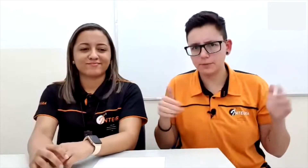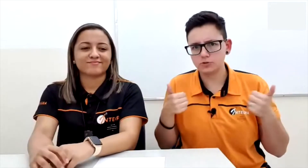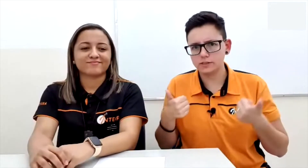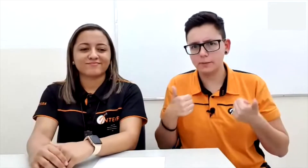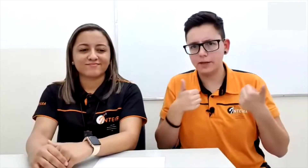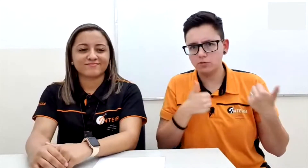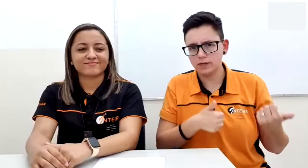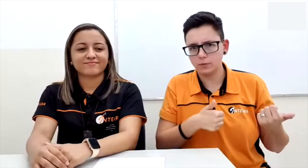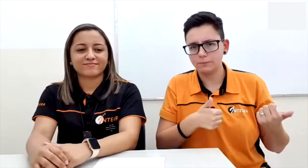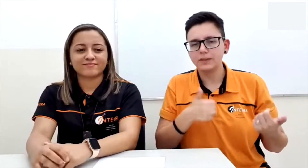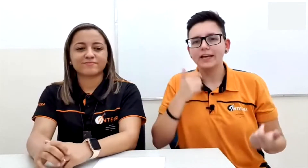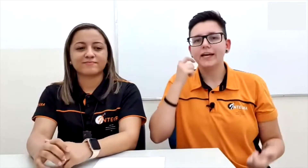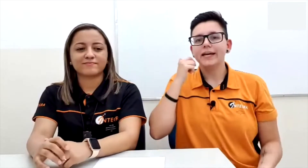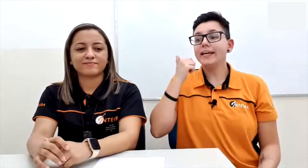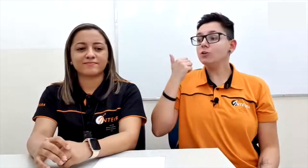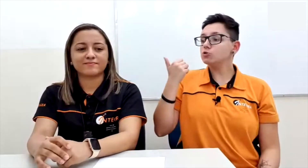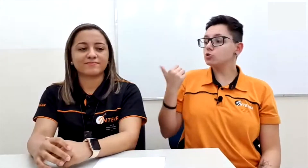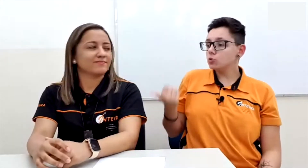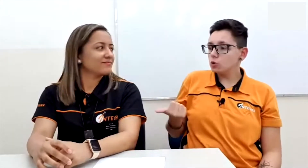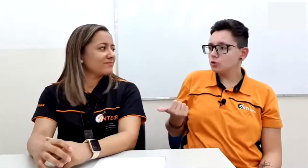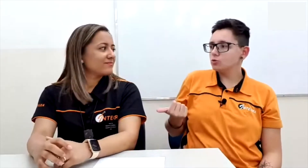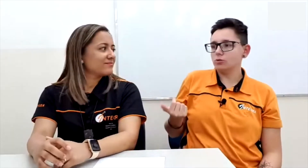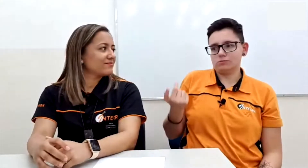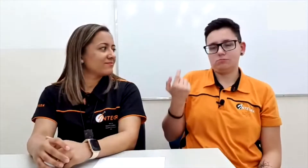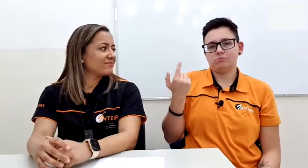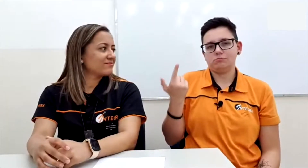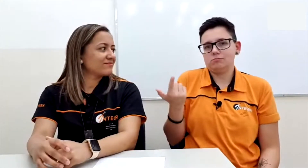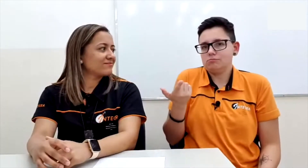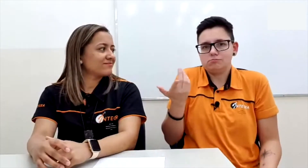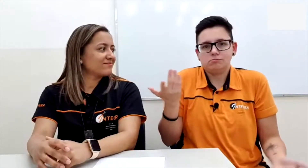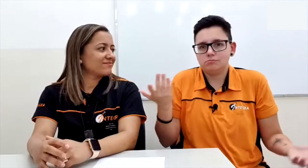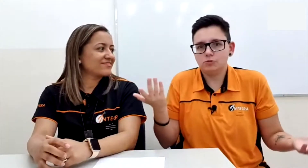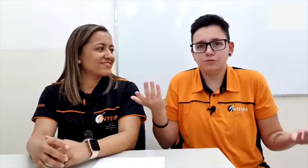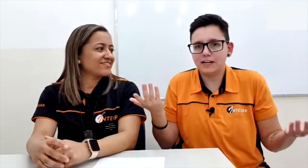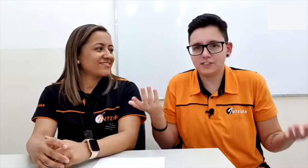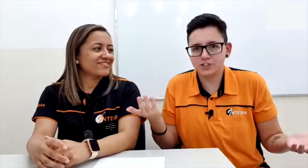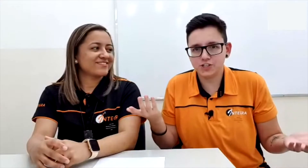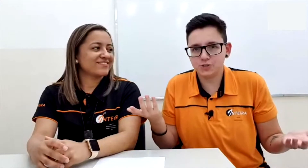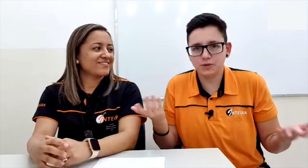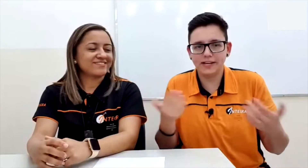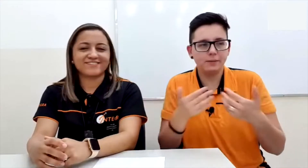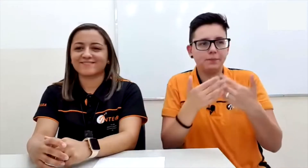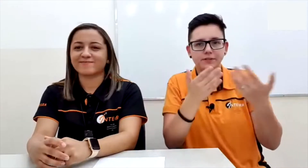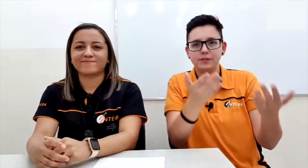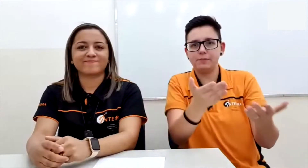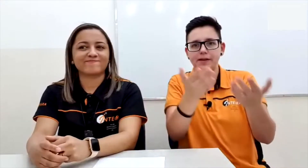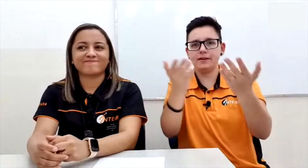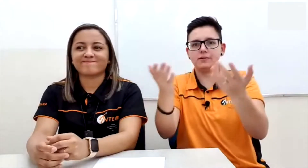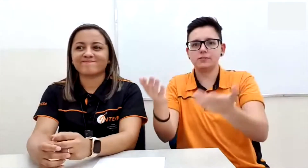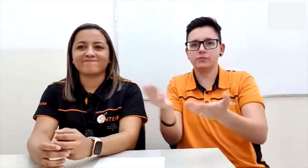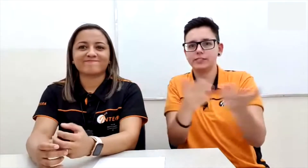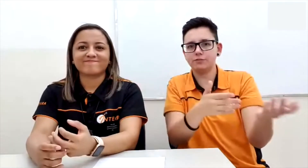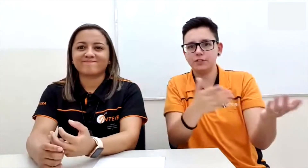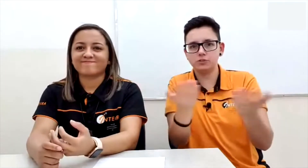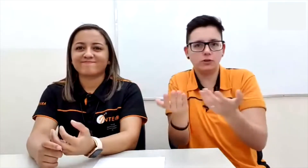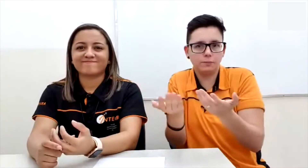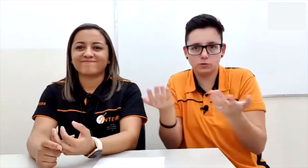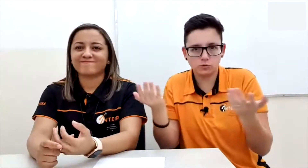pessoa está bem ou não. E o surdo, não faz sentido ele perceber se você está feliz ou não pelo tom de